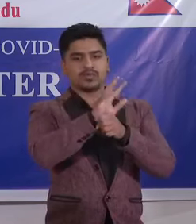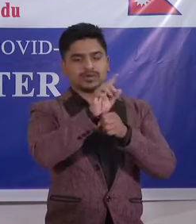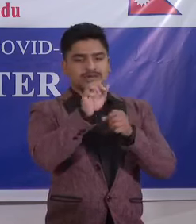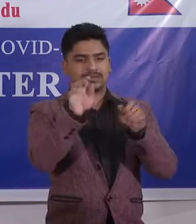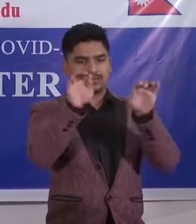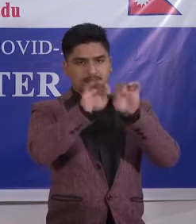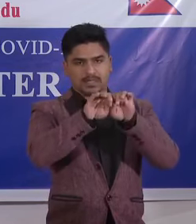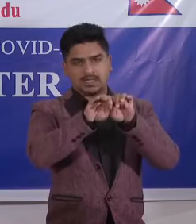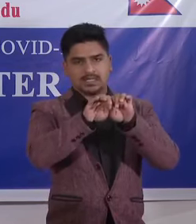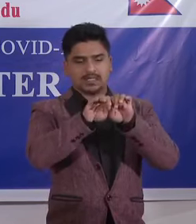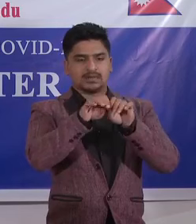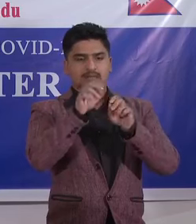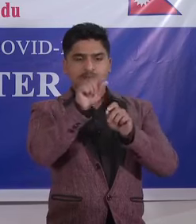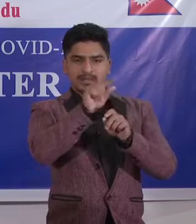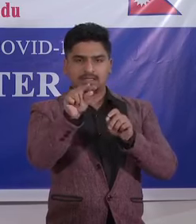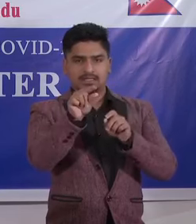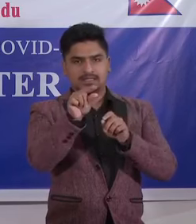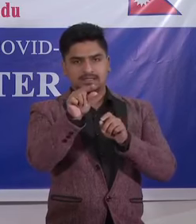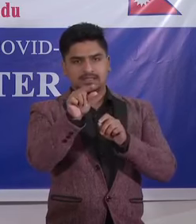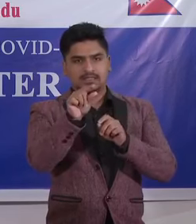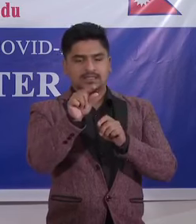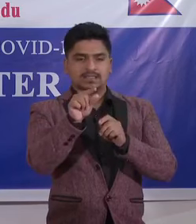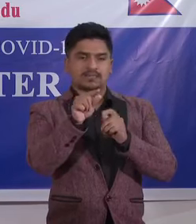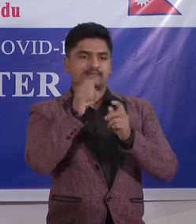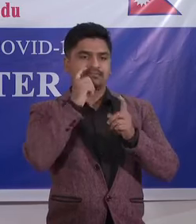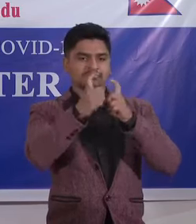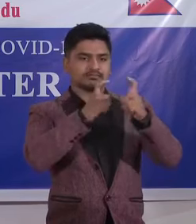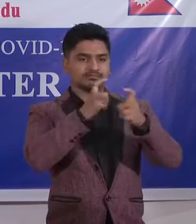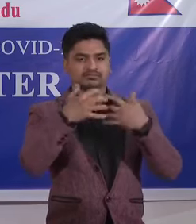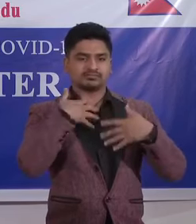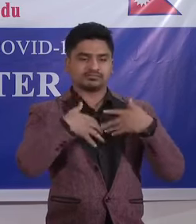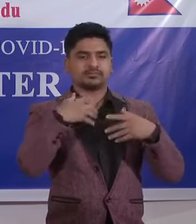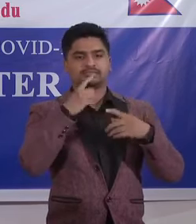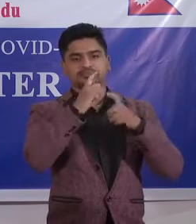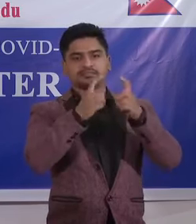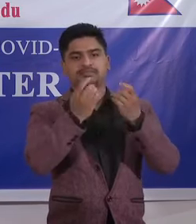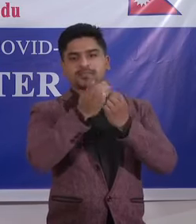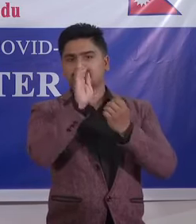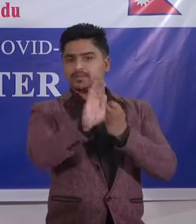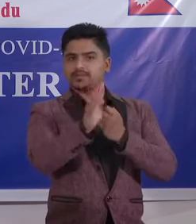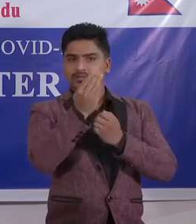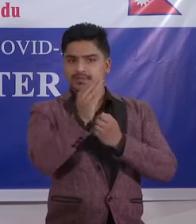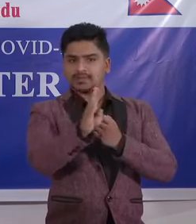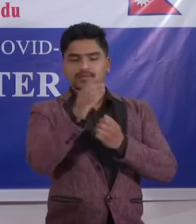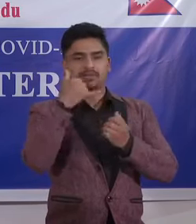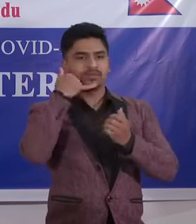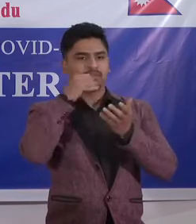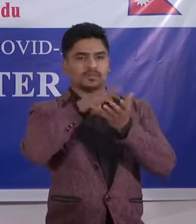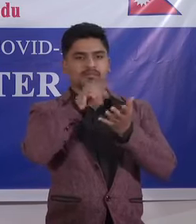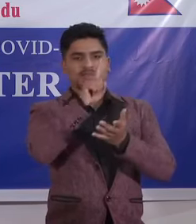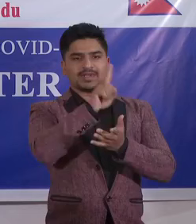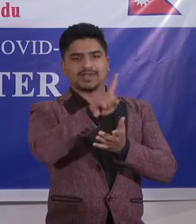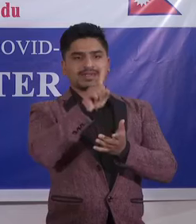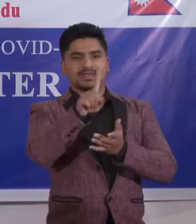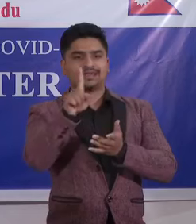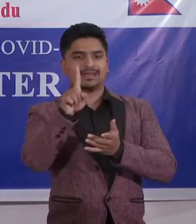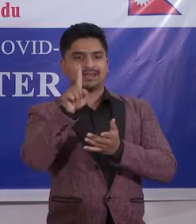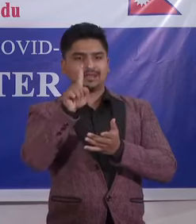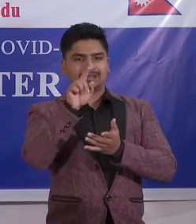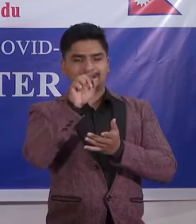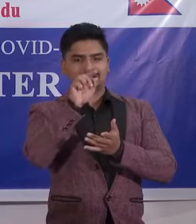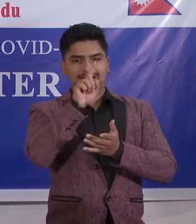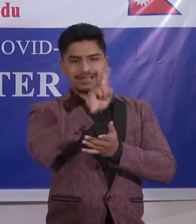सम्पन्दी कुरा अरु चाहिं, राखना सकनुँँछा, जिग्यासा राखना सकनुँँछा, ती कॉल सेंटर अरु 11-13-13-15 रहो,